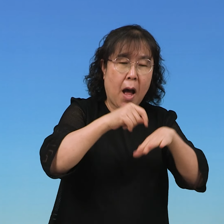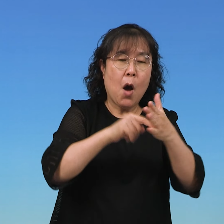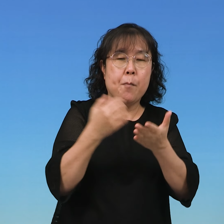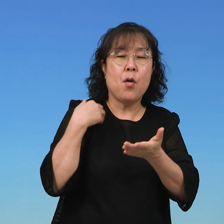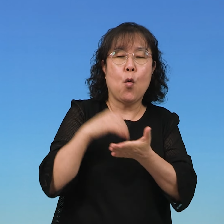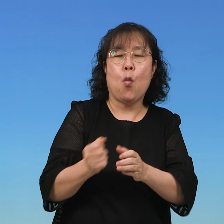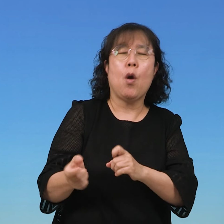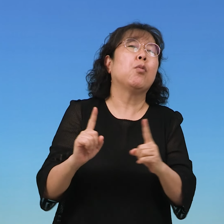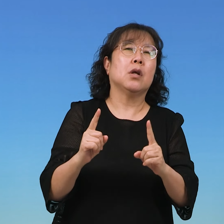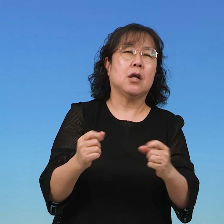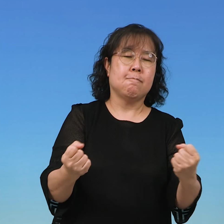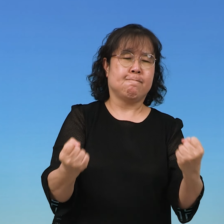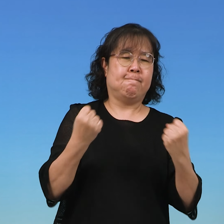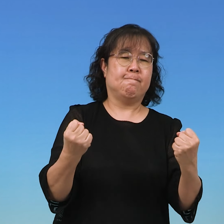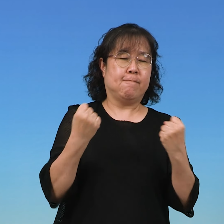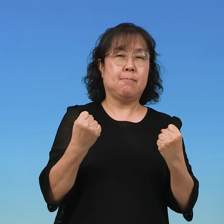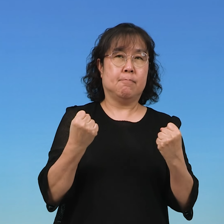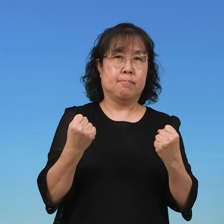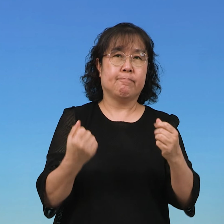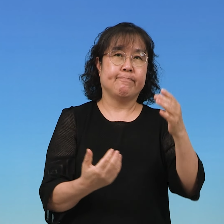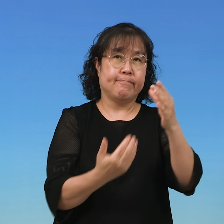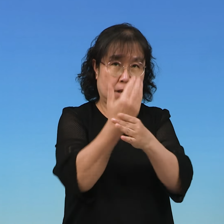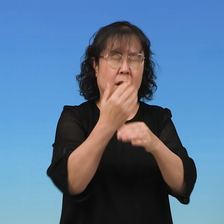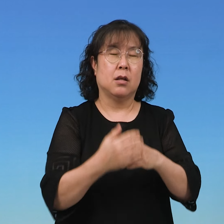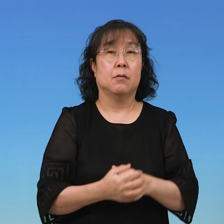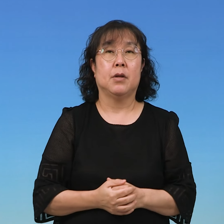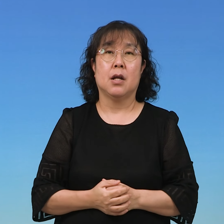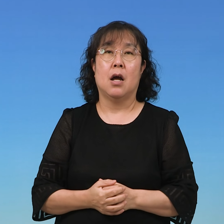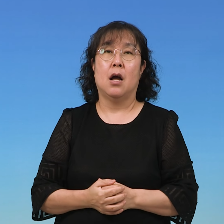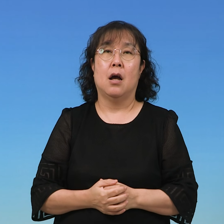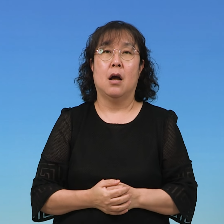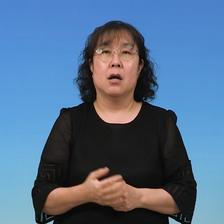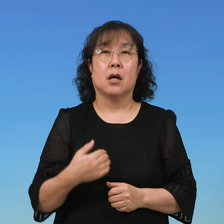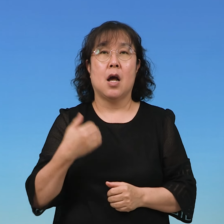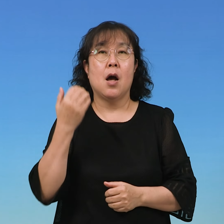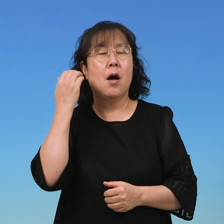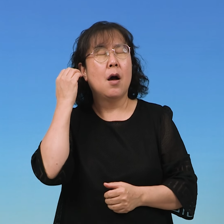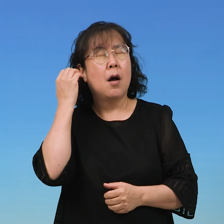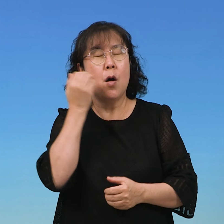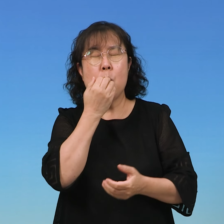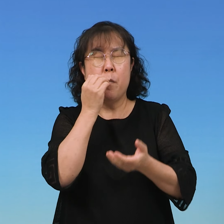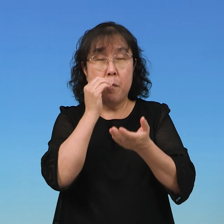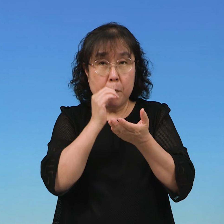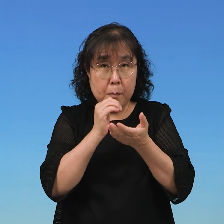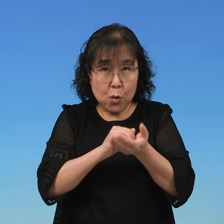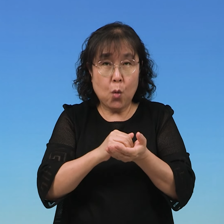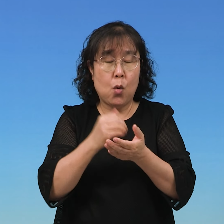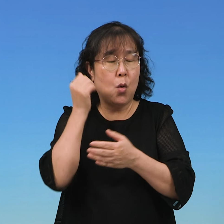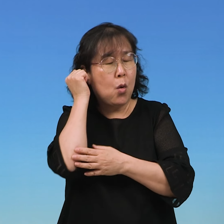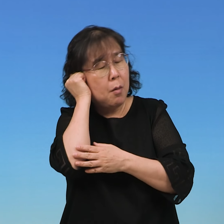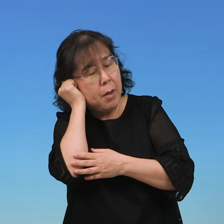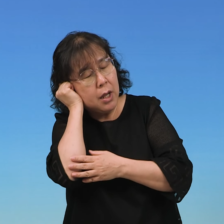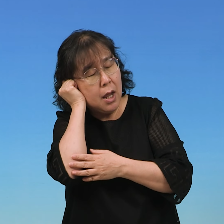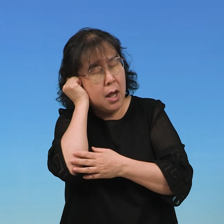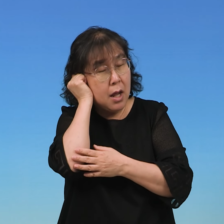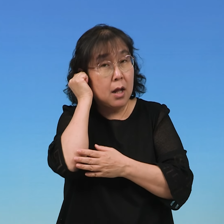그리고는 일찍 일어나 그가 한 게 뭐냐? 베개로 삼았던 돌을 가져다가 기둥으로 세우고 그 위에 기름을 붓고,